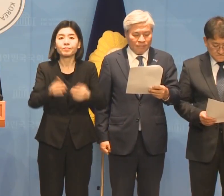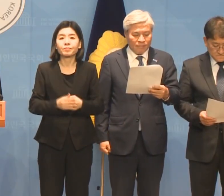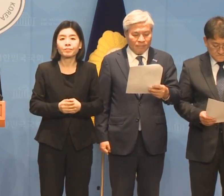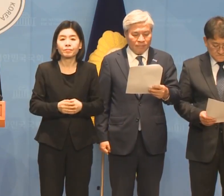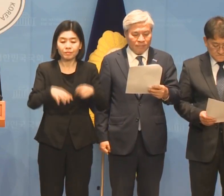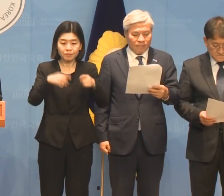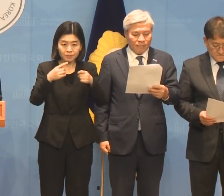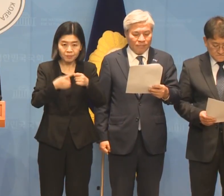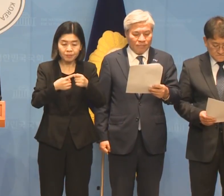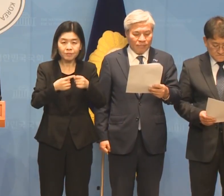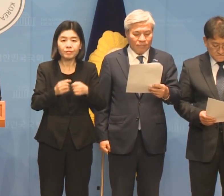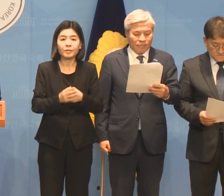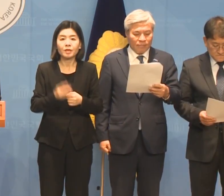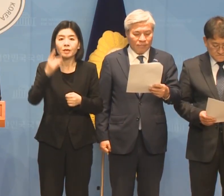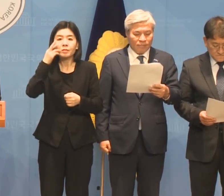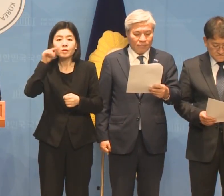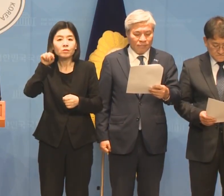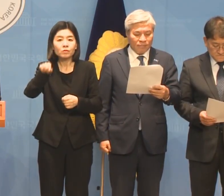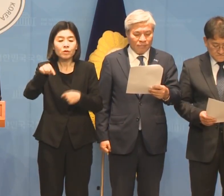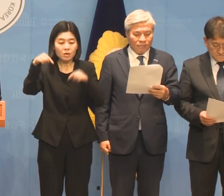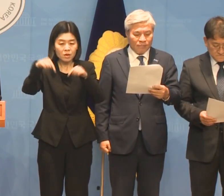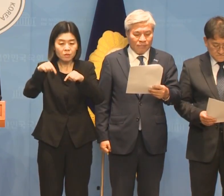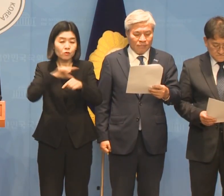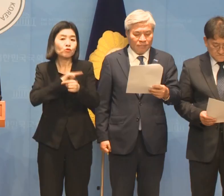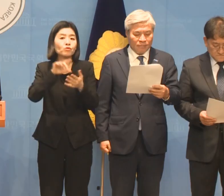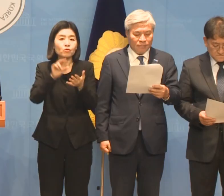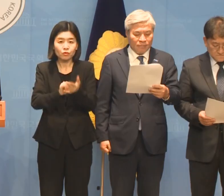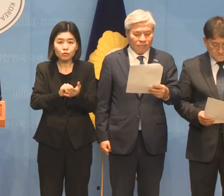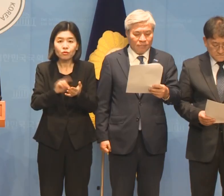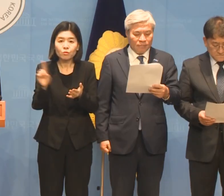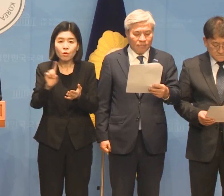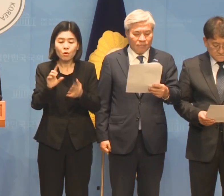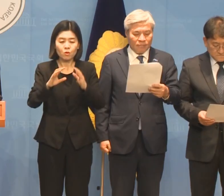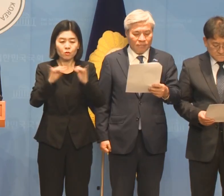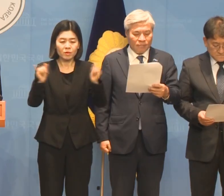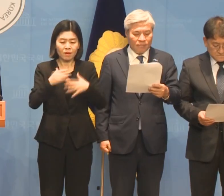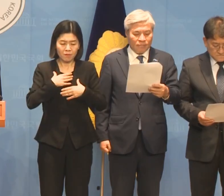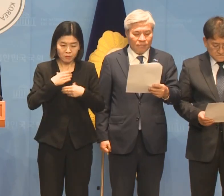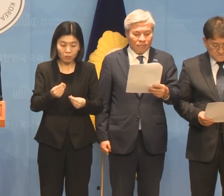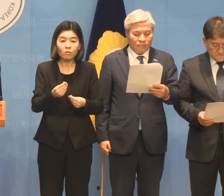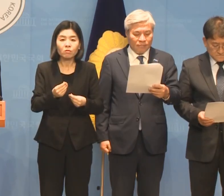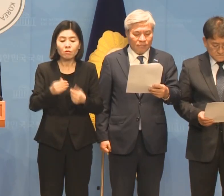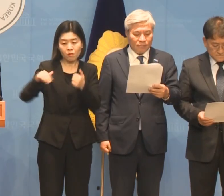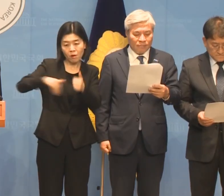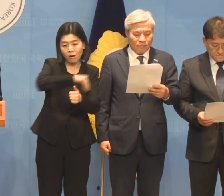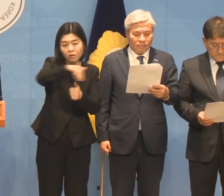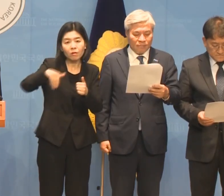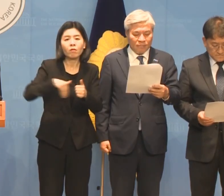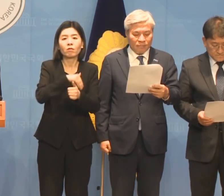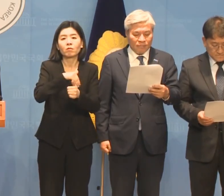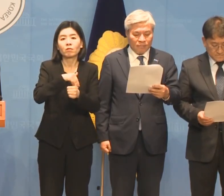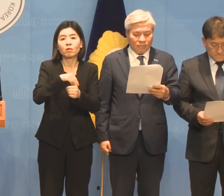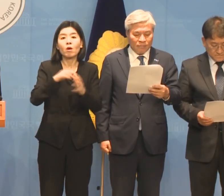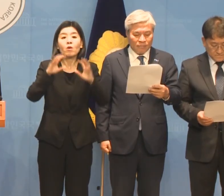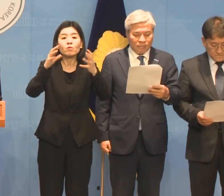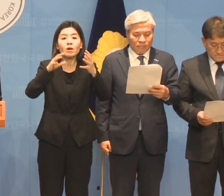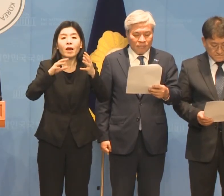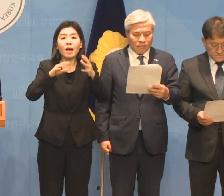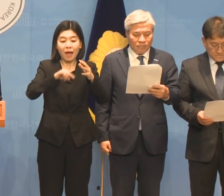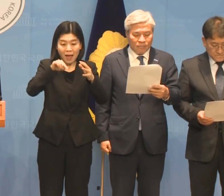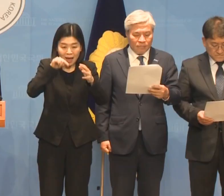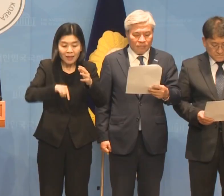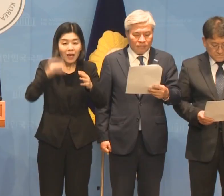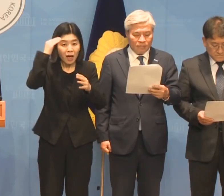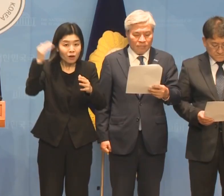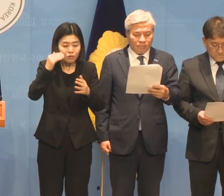번째, 미국과의 협상 주제가 국민 안전, 환경과 같은 국내법을